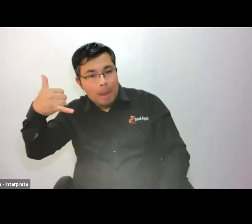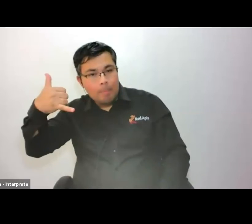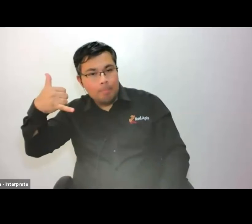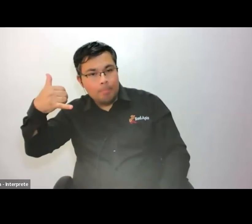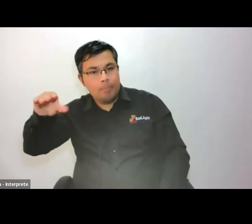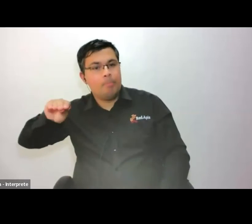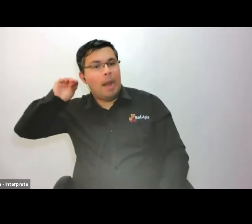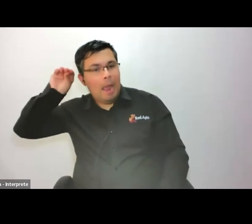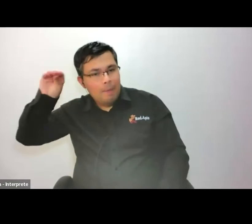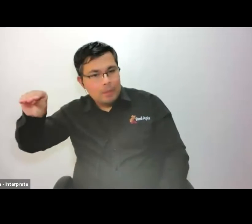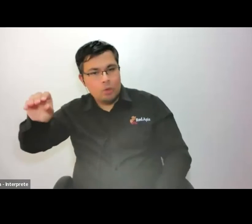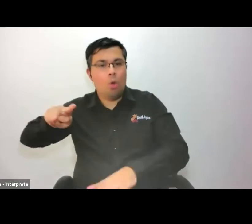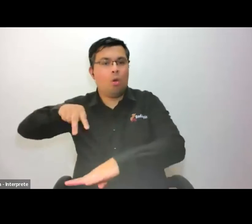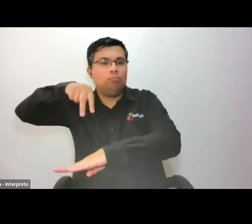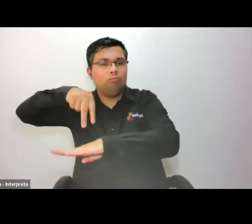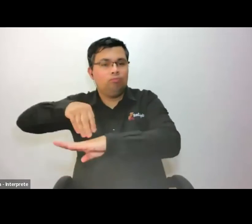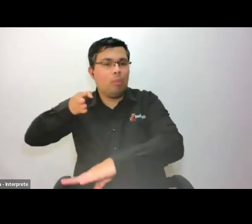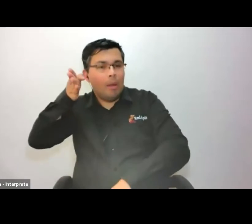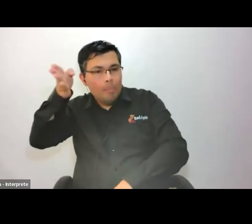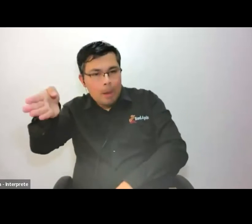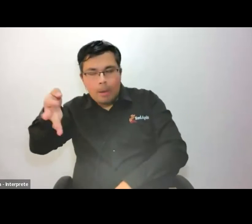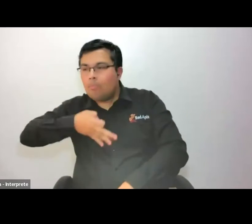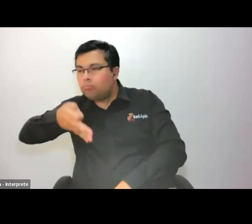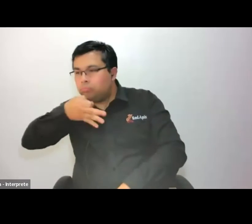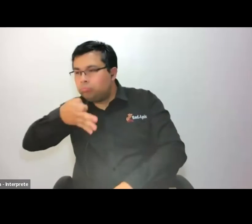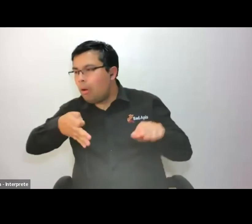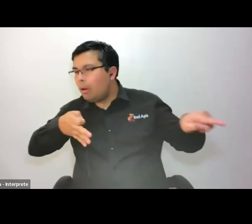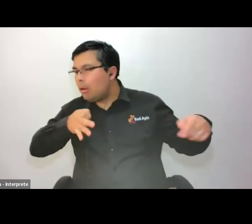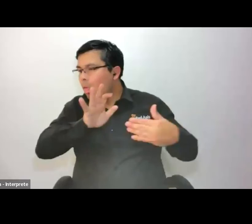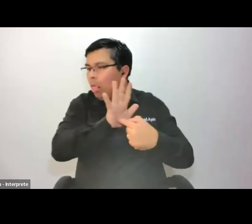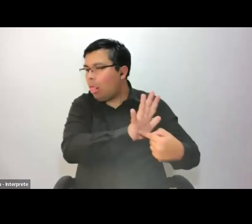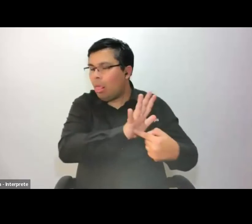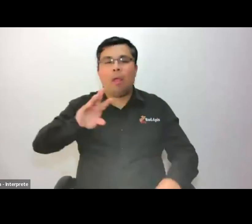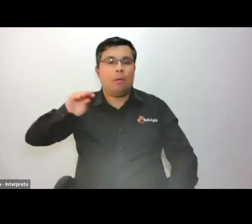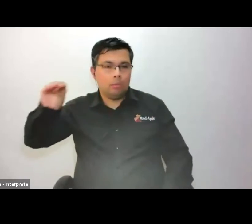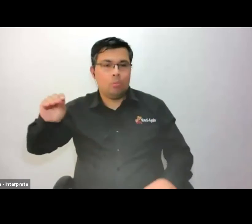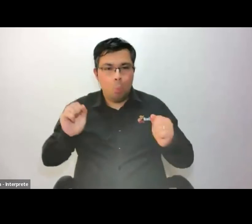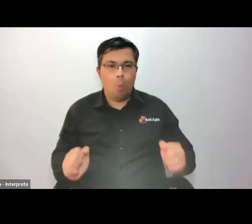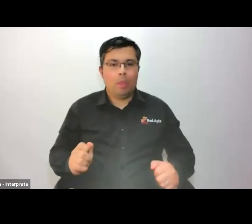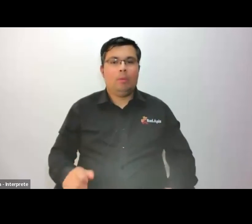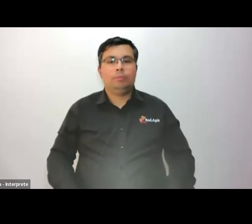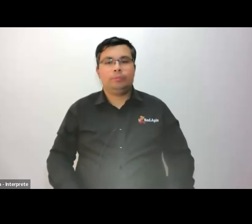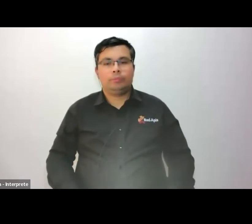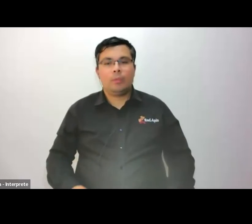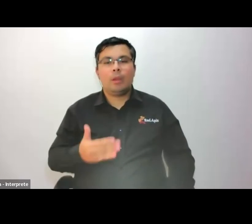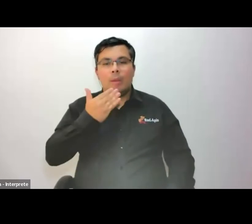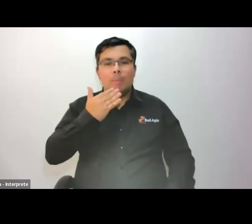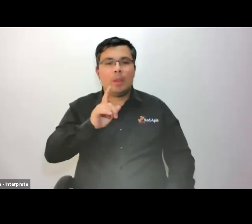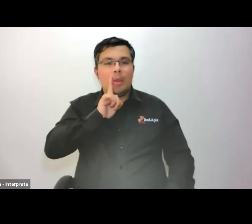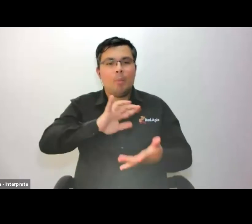observaciones. Y finalmente, también contamos, por supuesto, con todo el marco normativo que